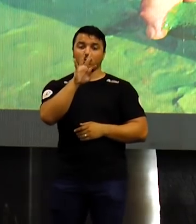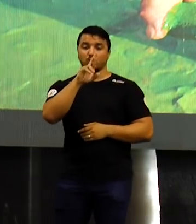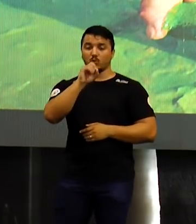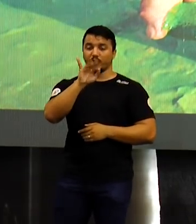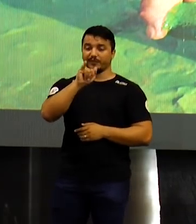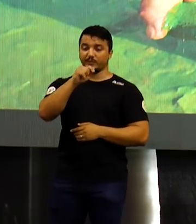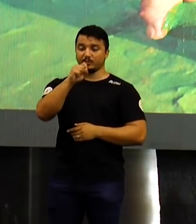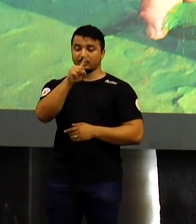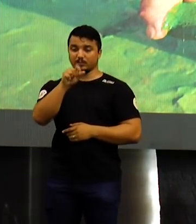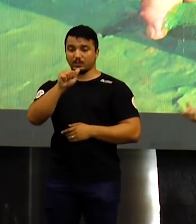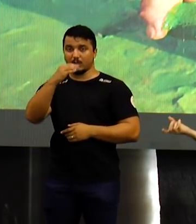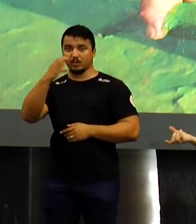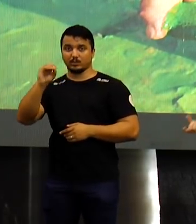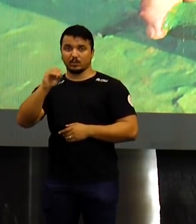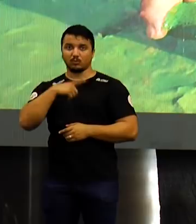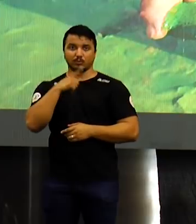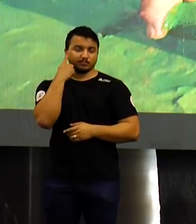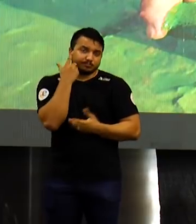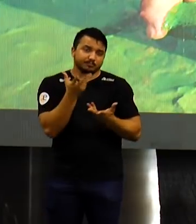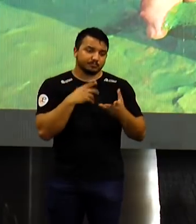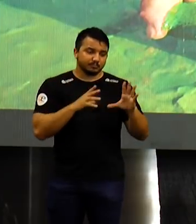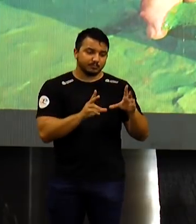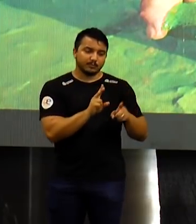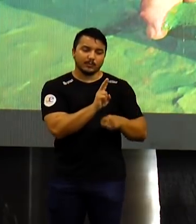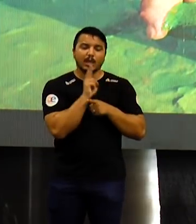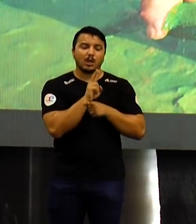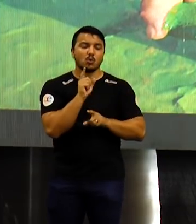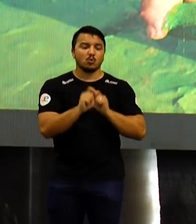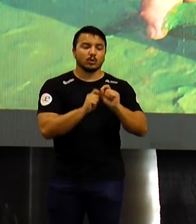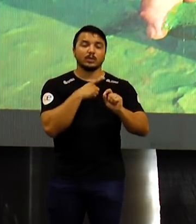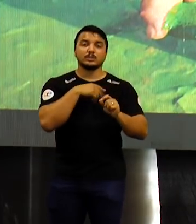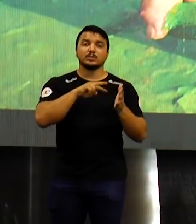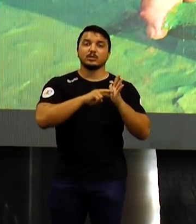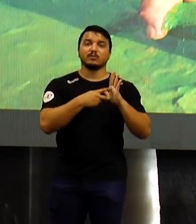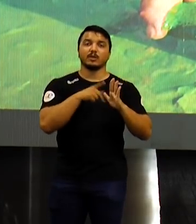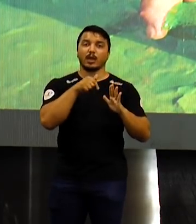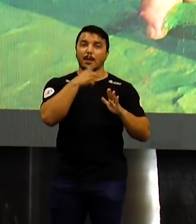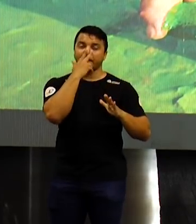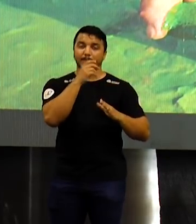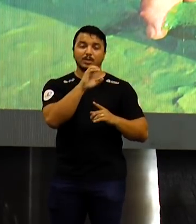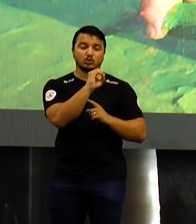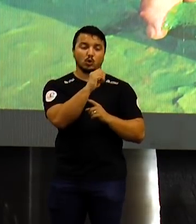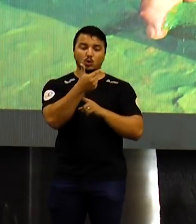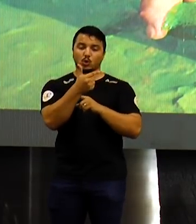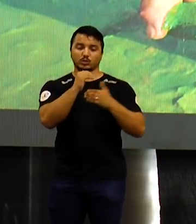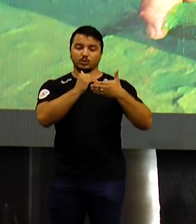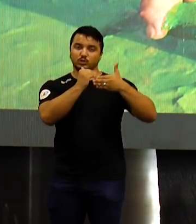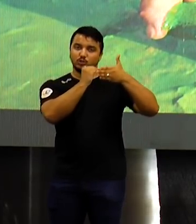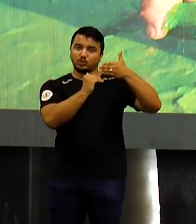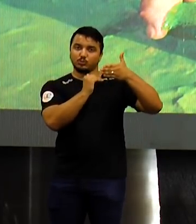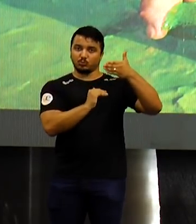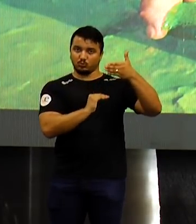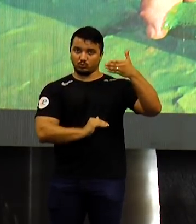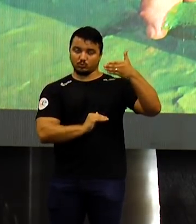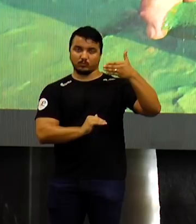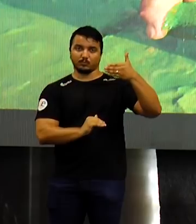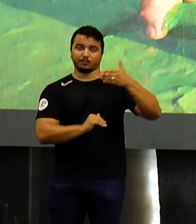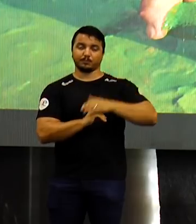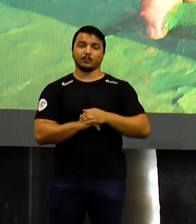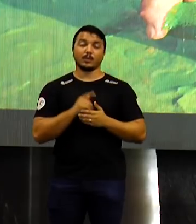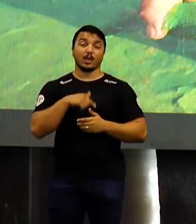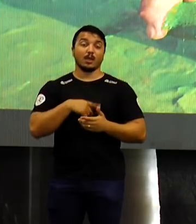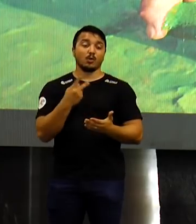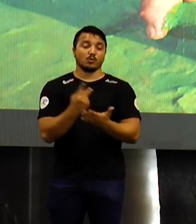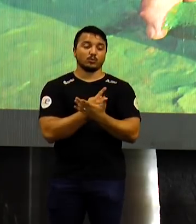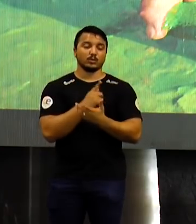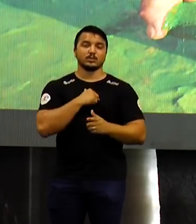de águas. Biologicamente falando, quando eu falo em eutrofização, eu estou falando da redução do oxigênio da água. E isso